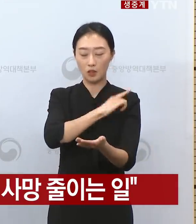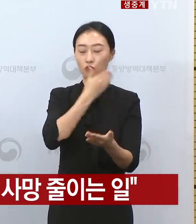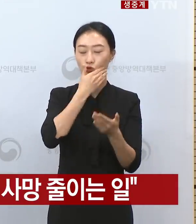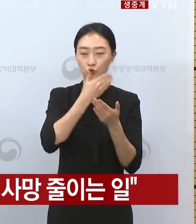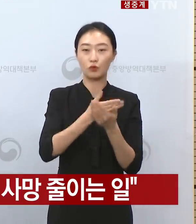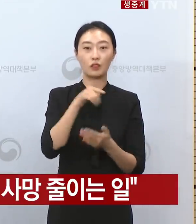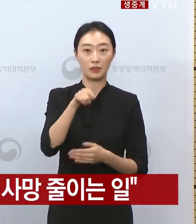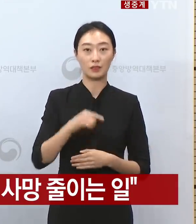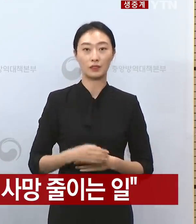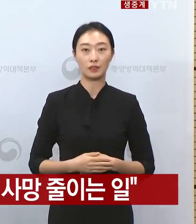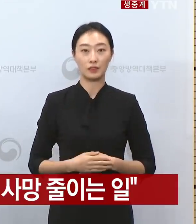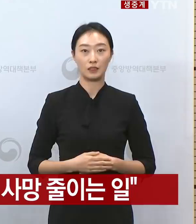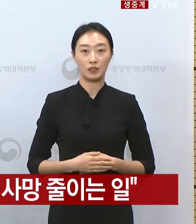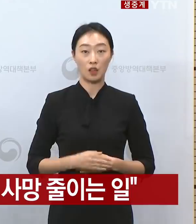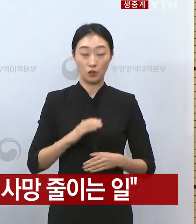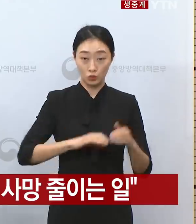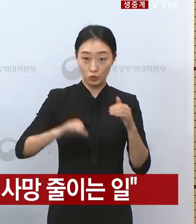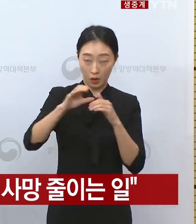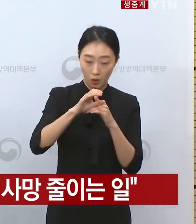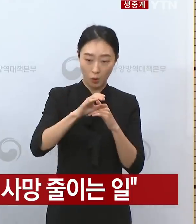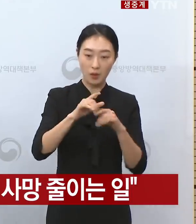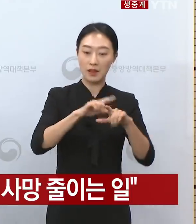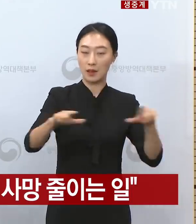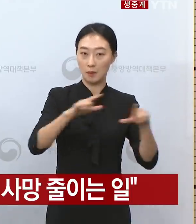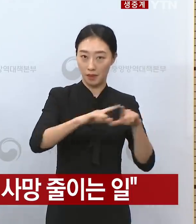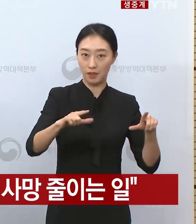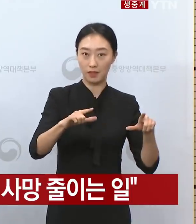상황입니다. 아울러 일반 성인들도